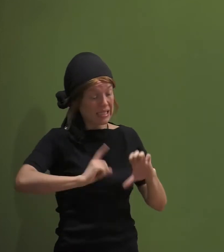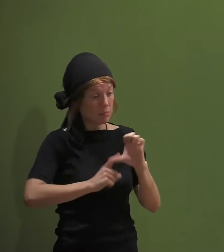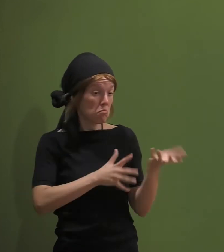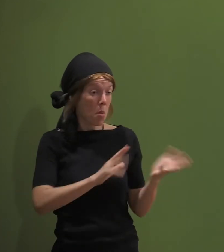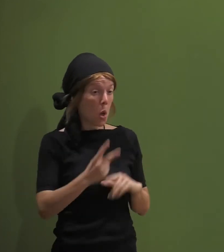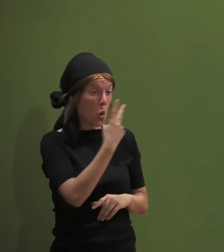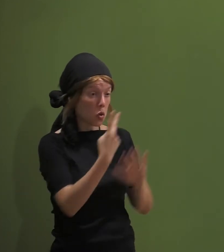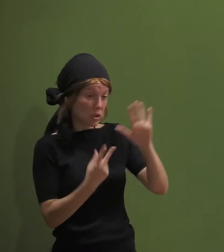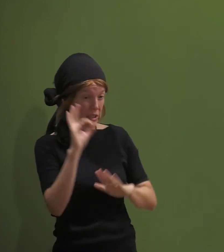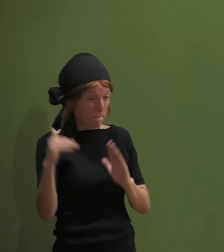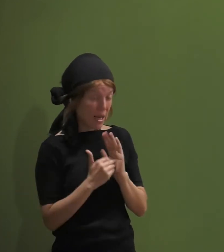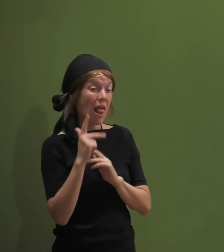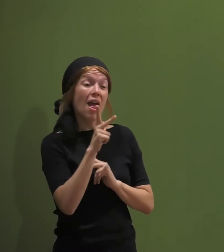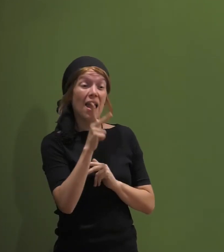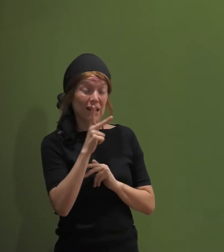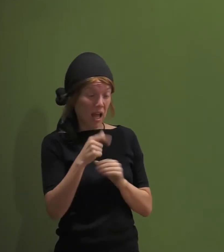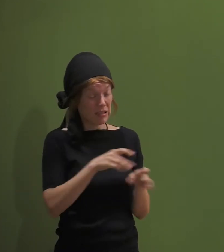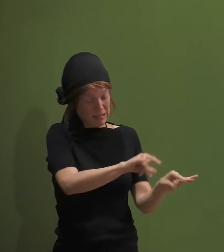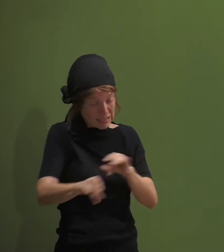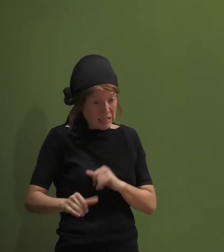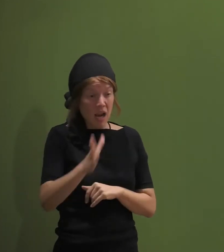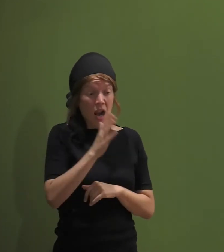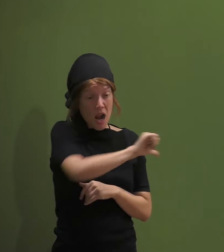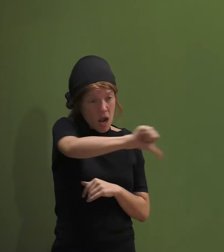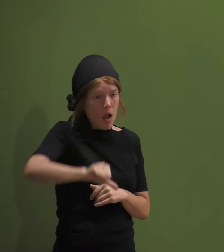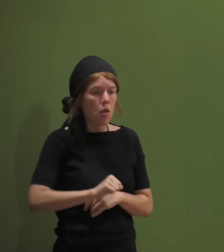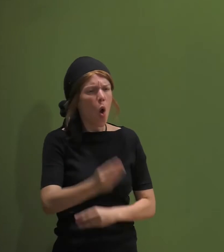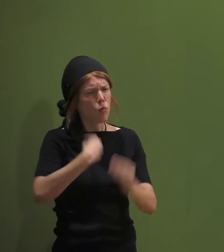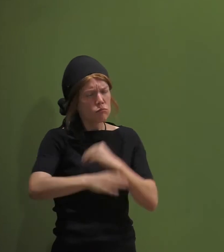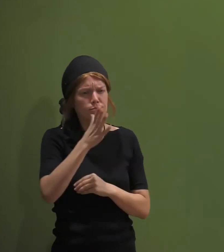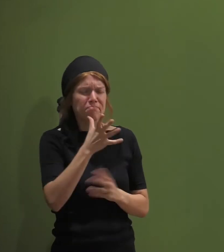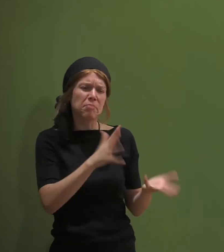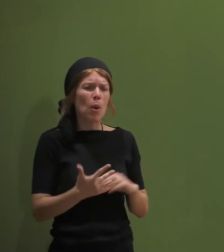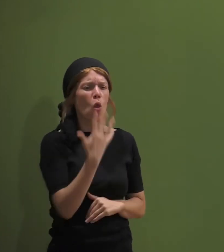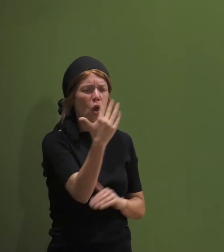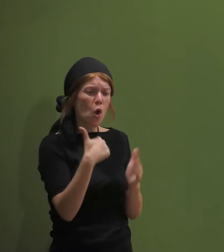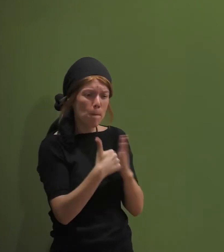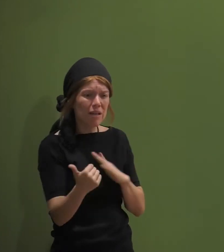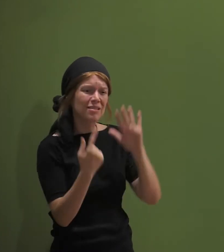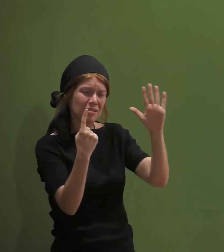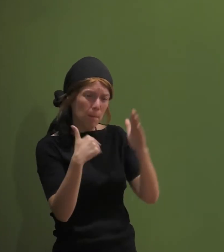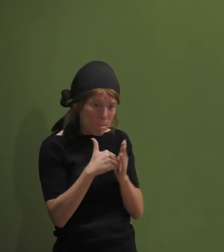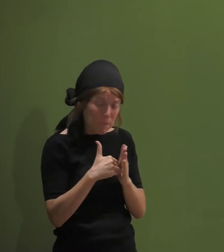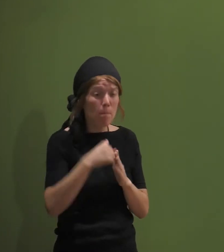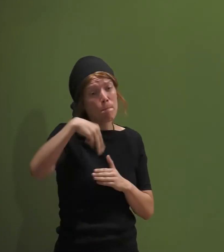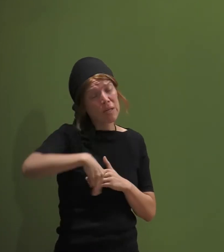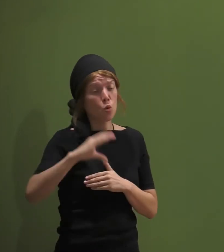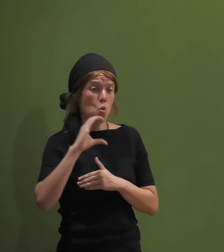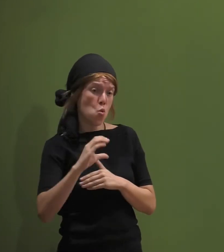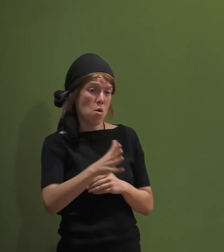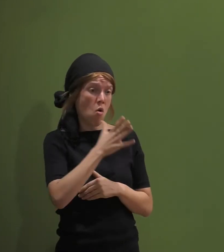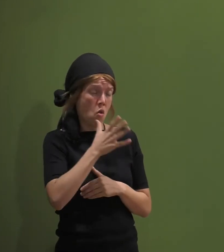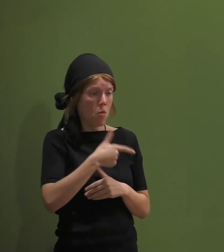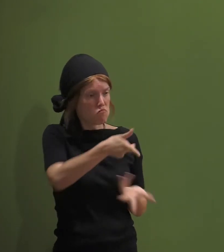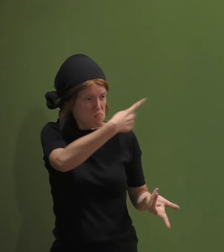unas 270.000 hectáreas de tierra de regadío, con un consumo de agua que se puede estimar en unos 5.000-6.000 metros cúbicos por hectárea y año.